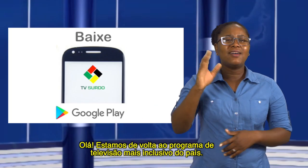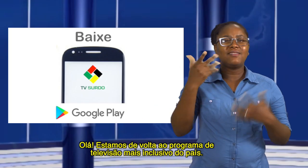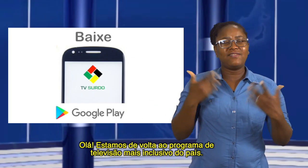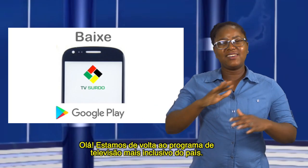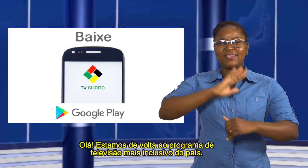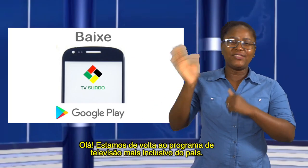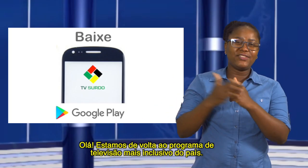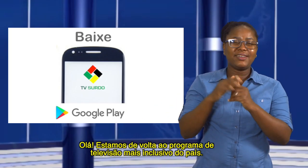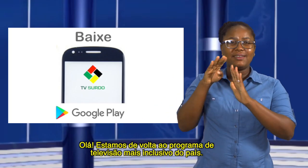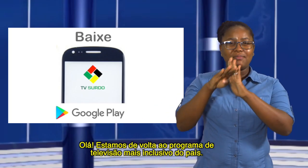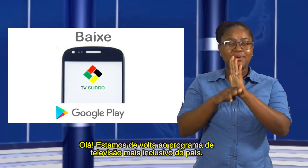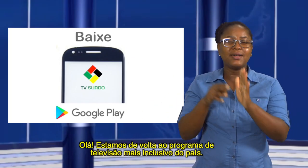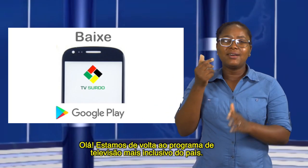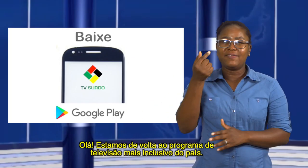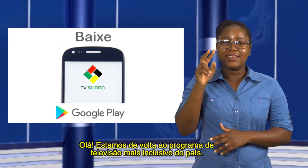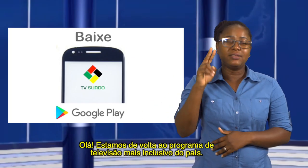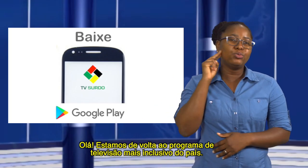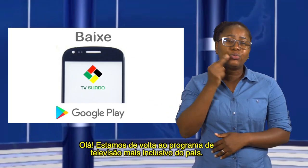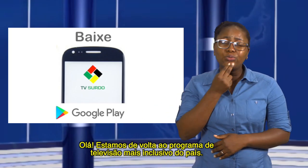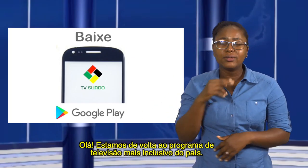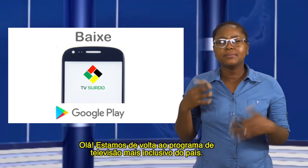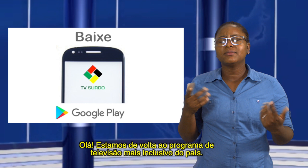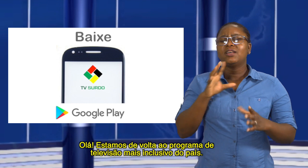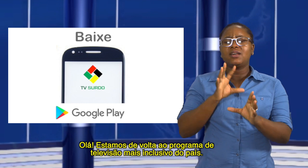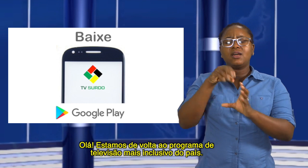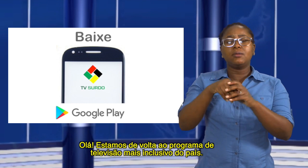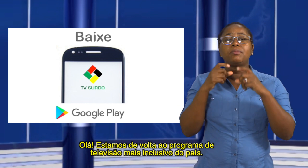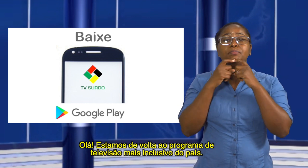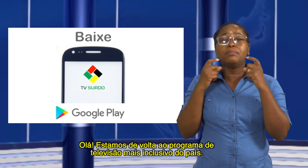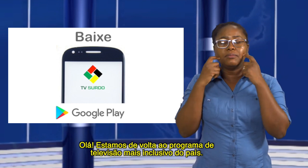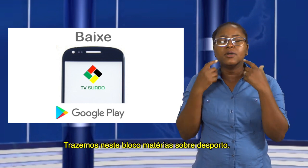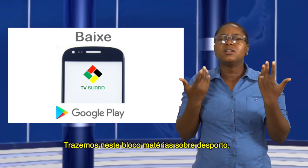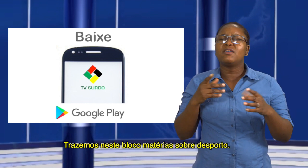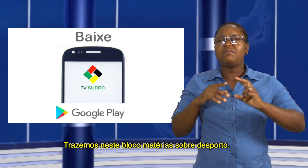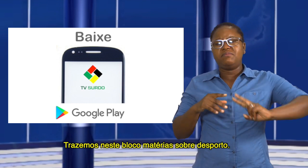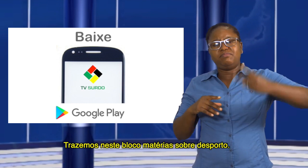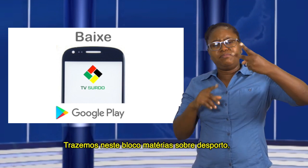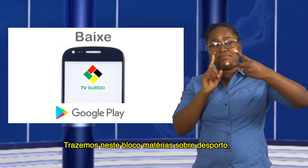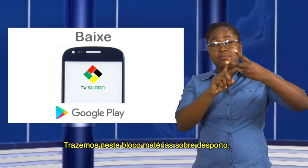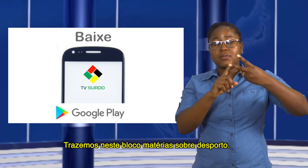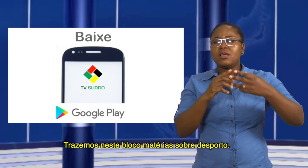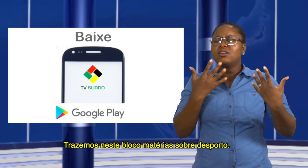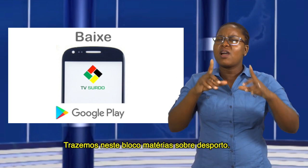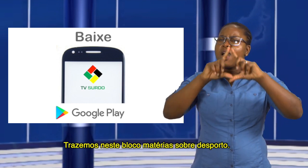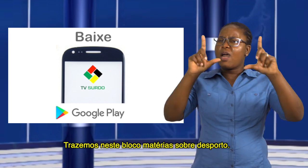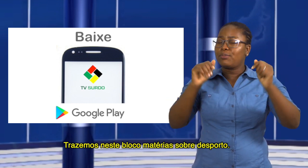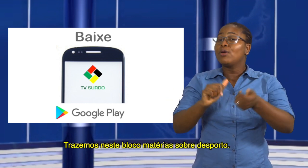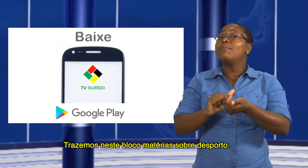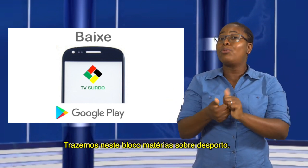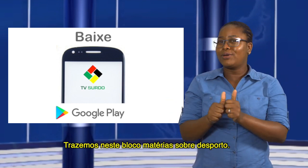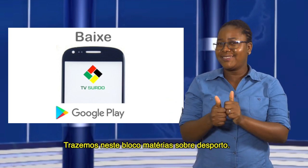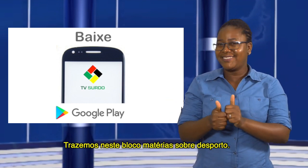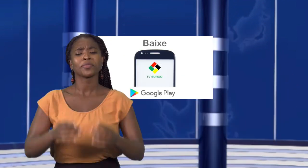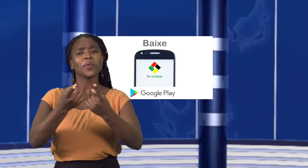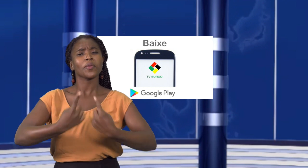Olá, estamos de volta ao programa de televisão mais inclusivo do país. Trazemos neste bloco matérias